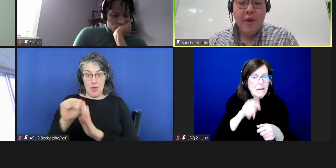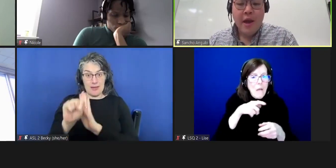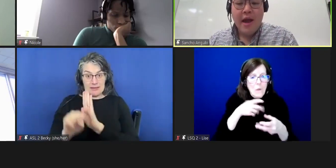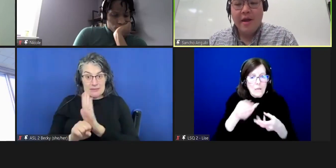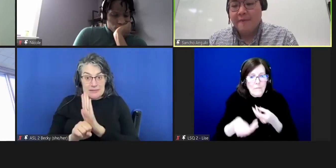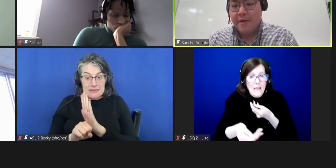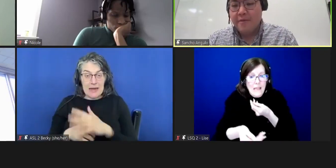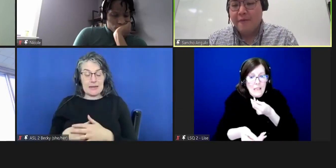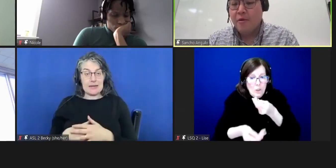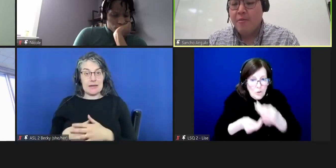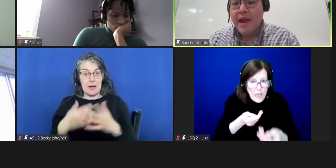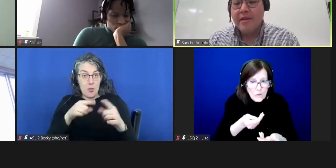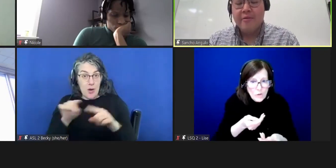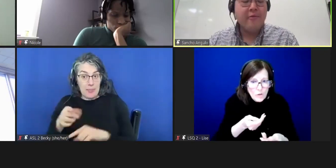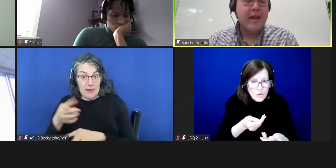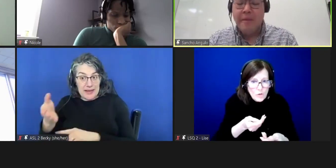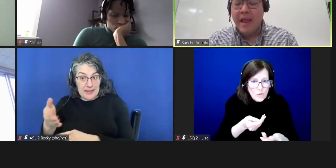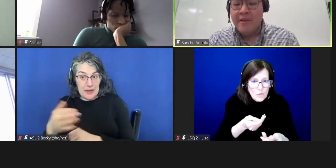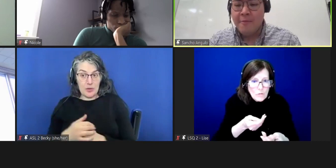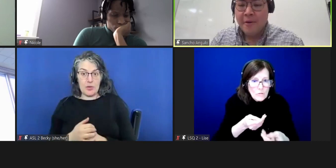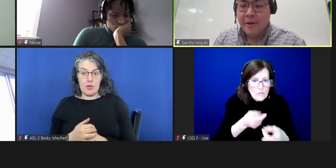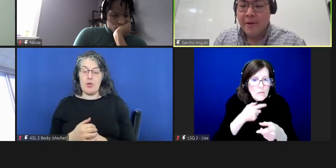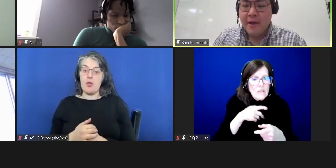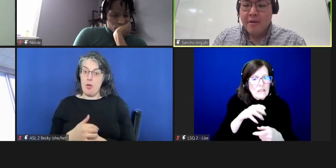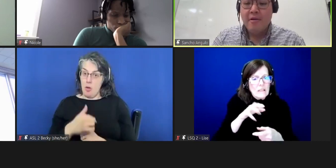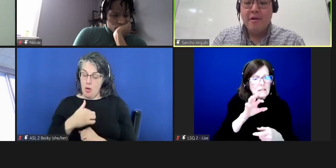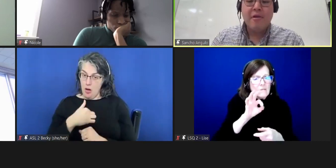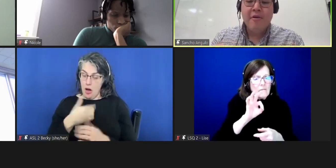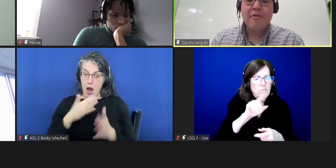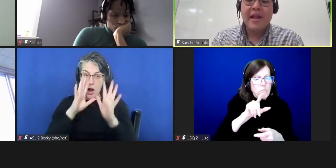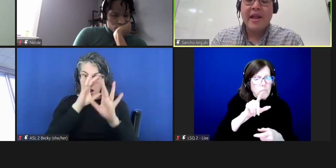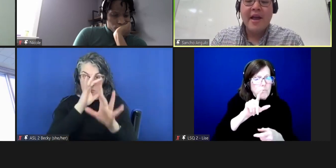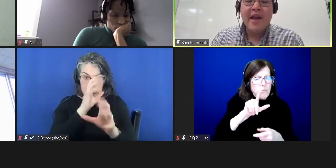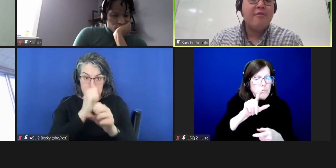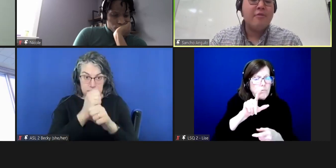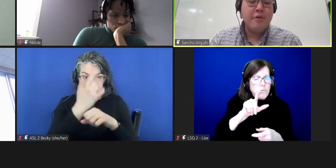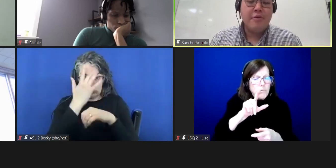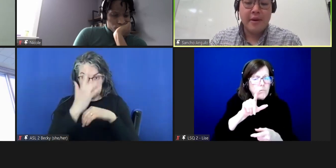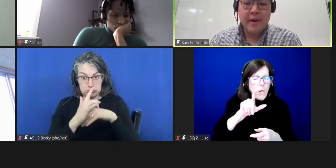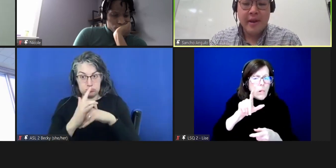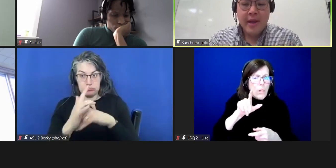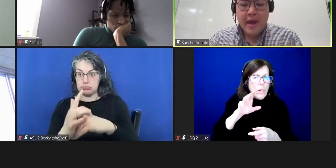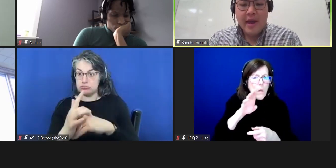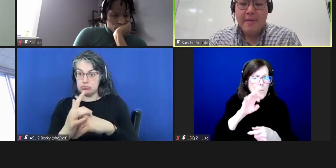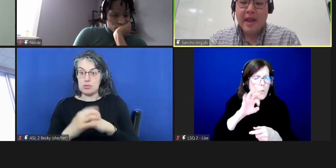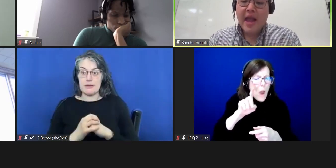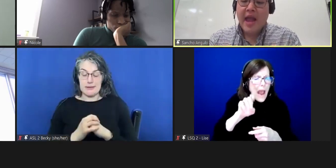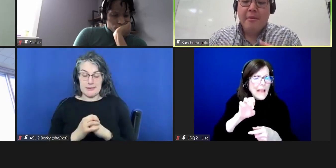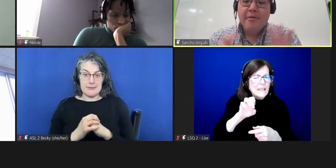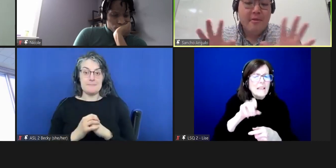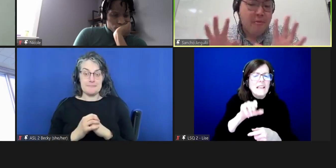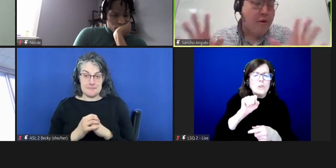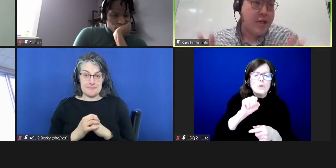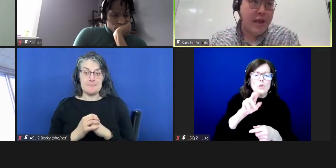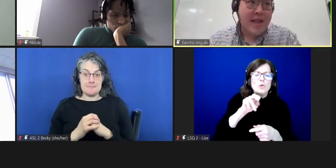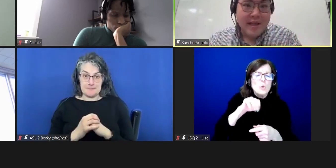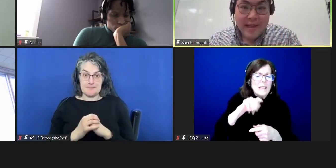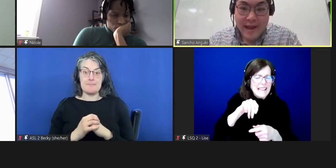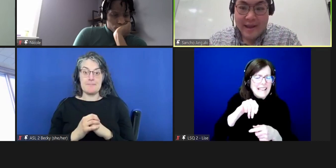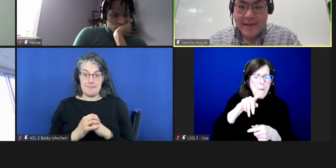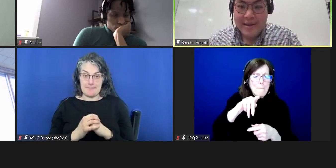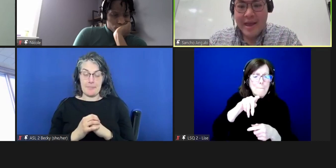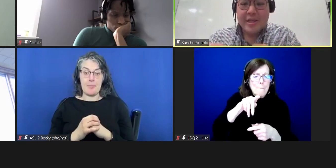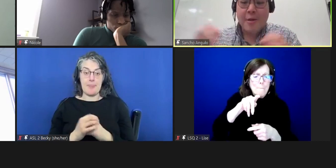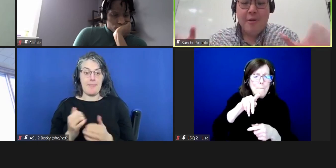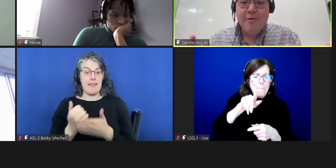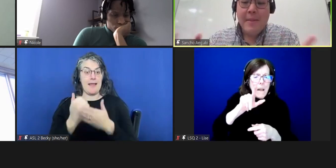bourse Fulbright à SUNY Plattsburgh, dans le nord de l'État de New York. Malgré mon origine